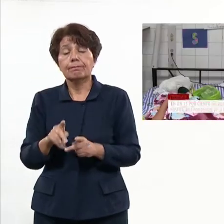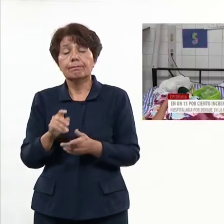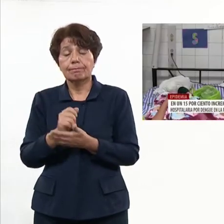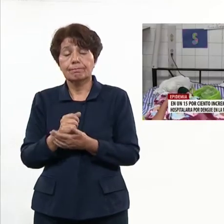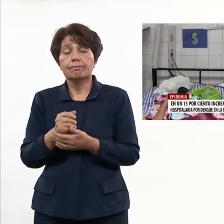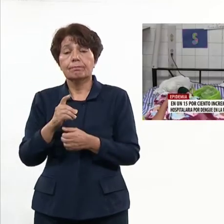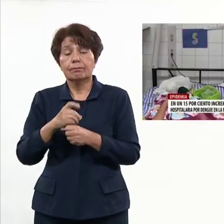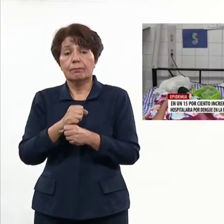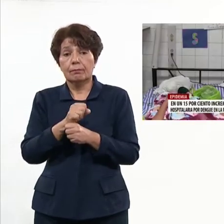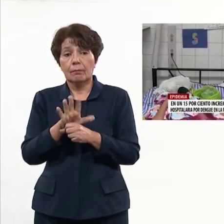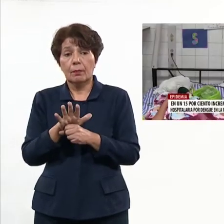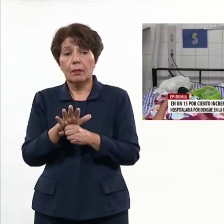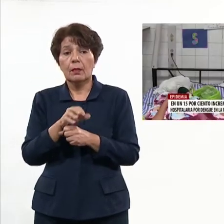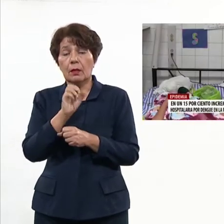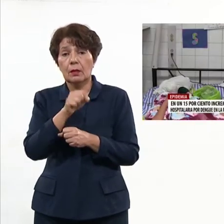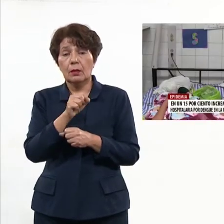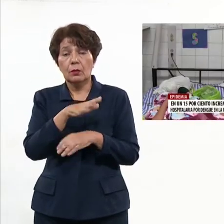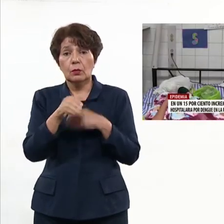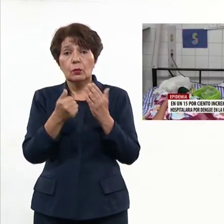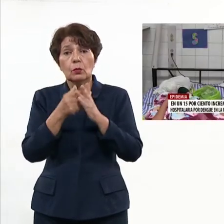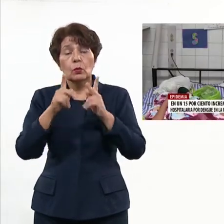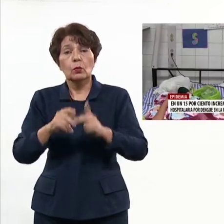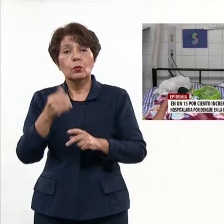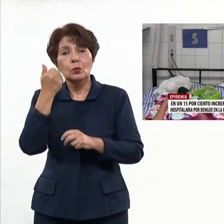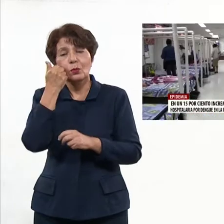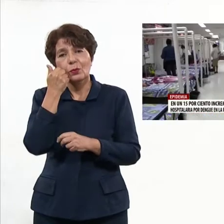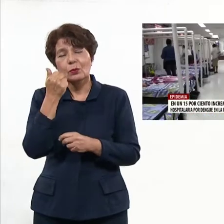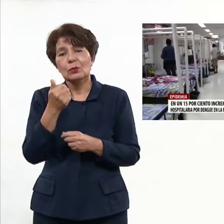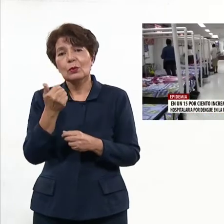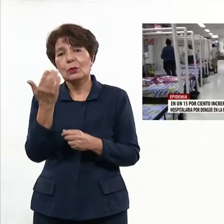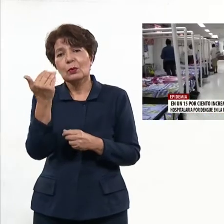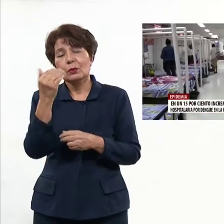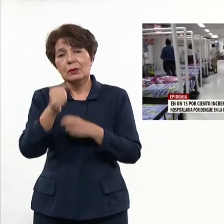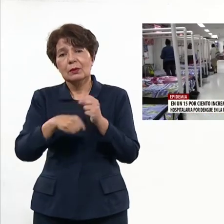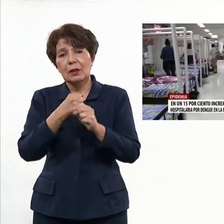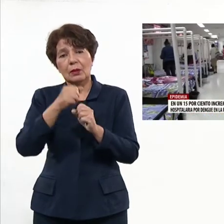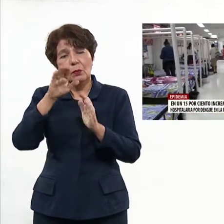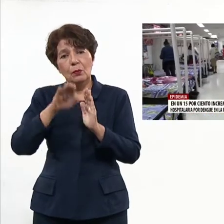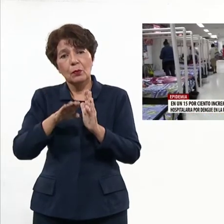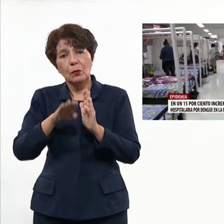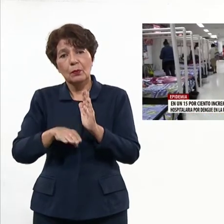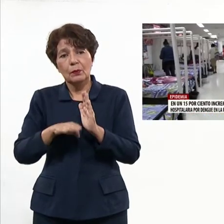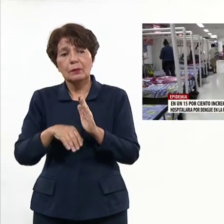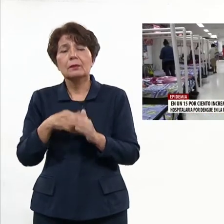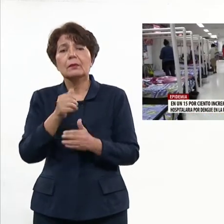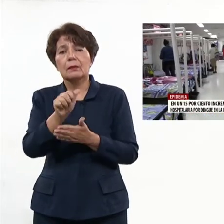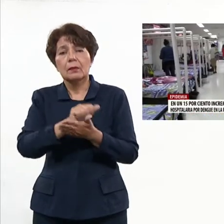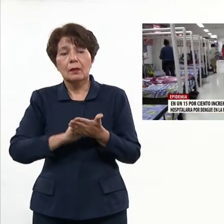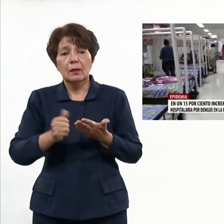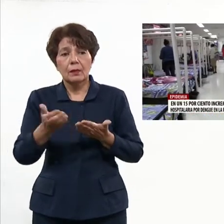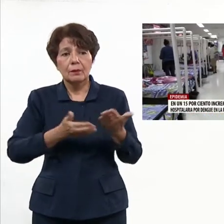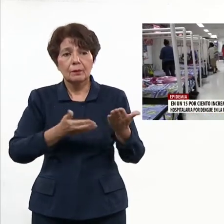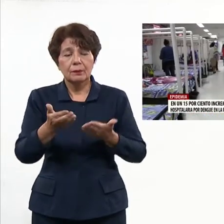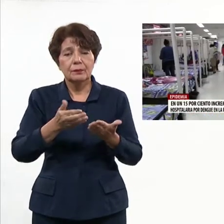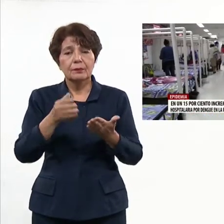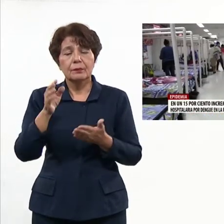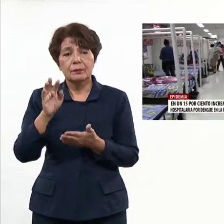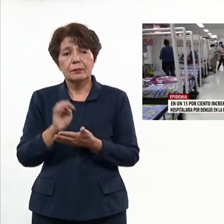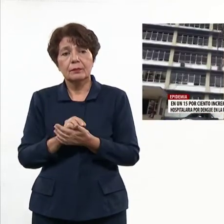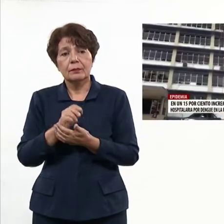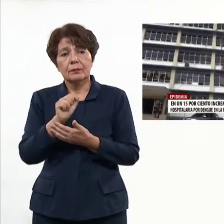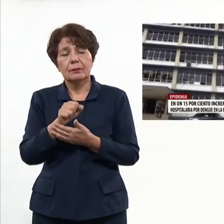en su mayoría estos pacientes son menores de 15 años algunos de ellos han sido atendidos en el principal centro asistencial